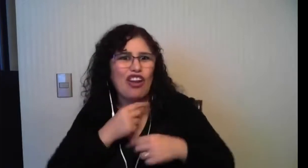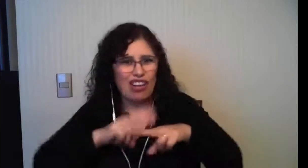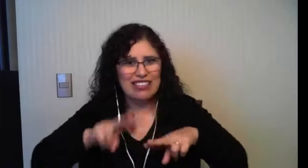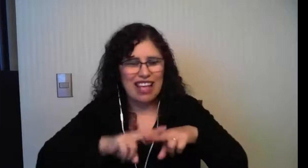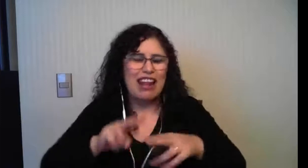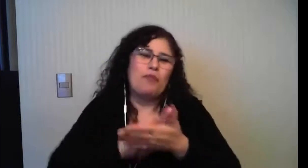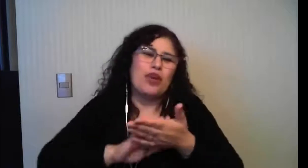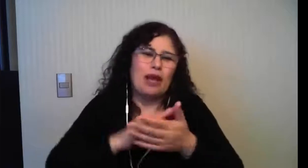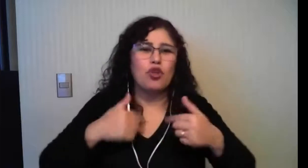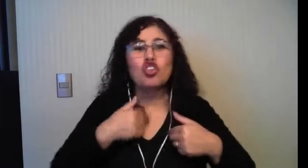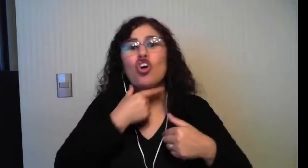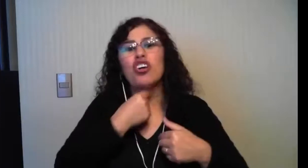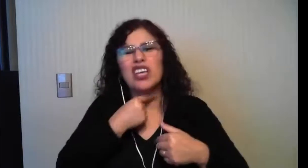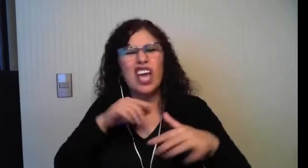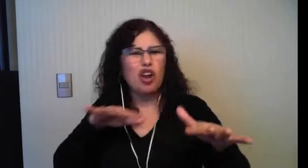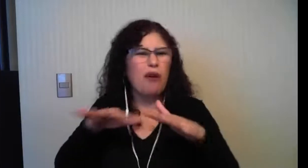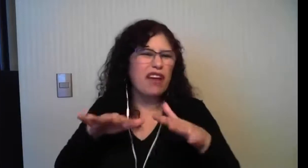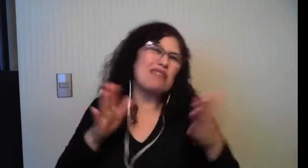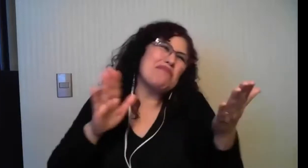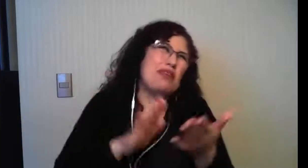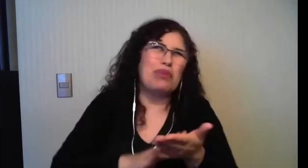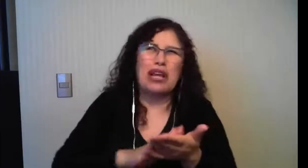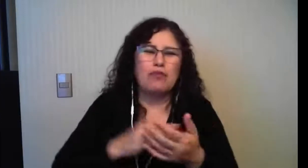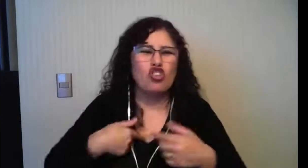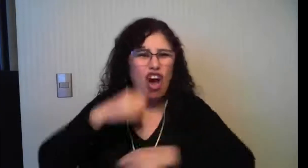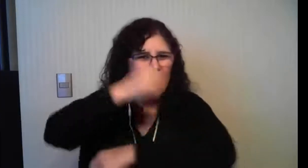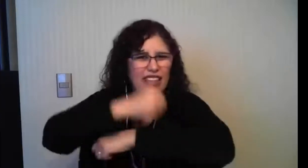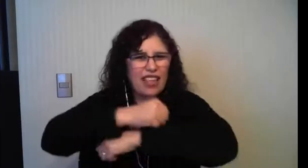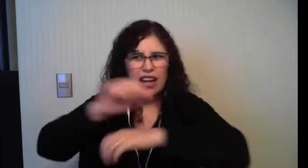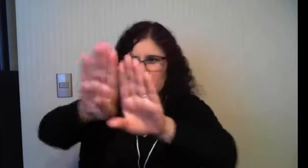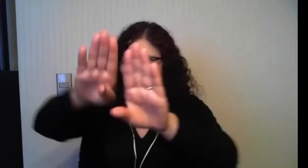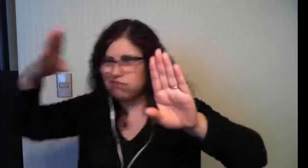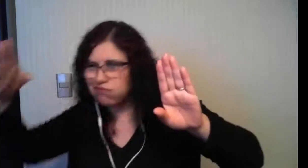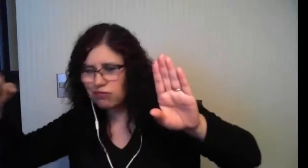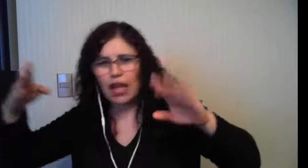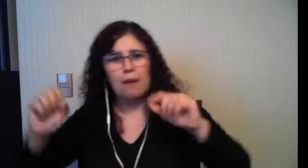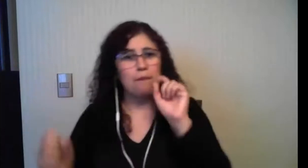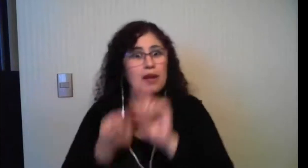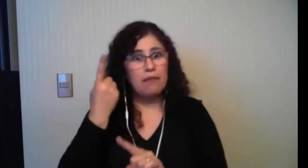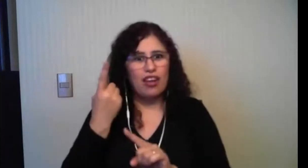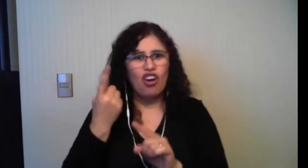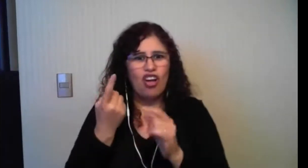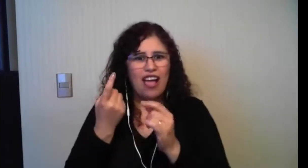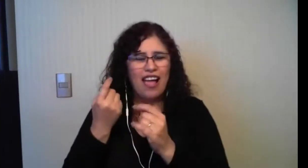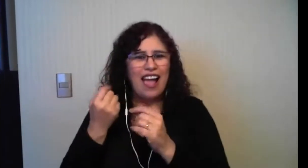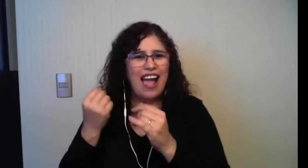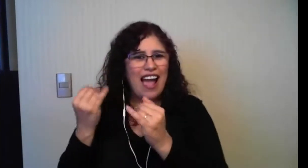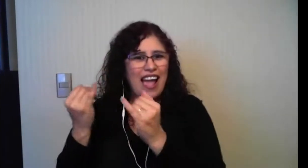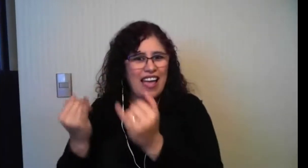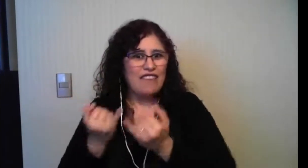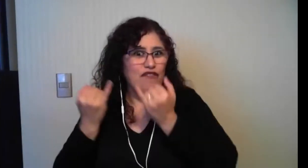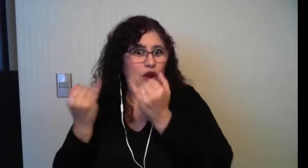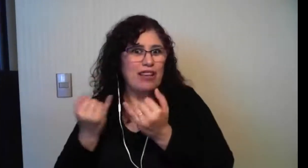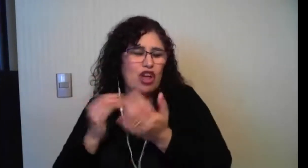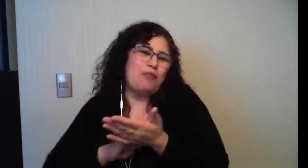yo me quiero mover, por ejemplo, abrir la ventana, primero tiene que llegar la información sensitiva de que a mí me dio